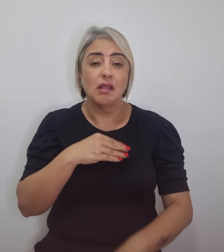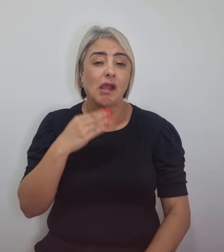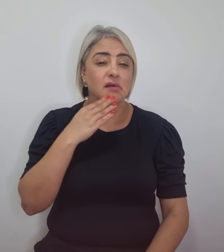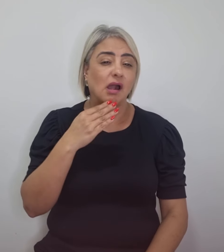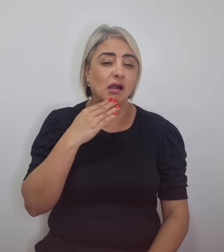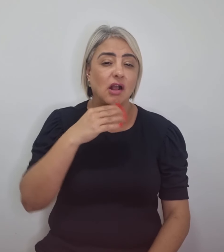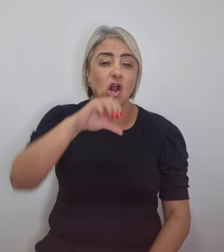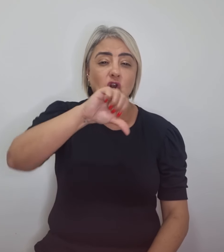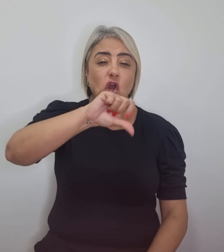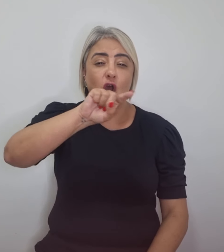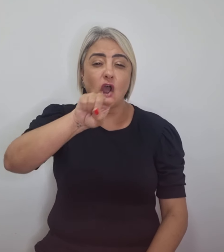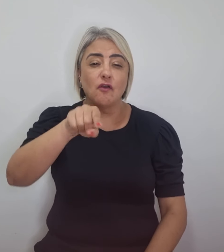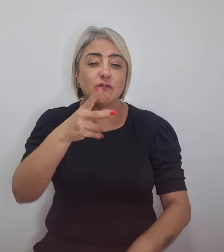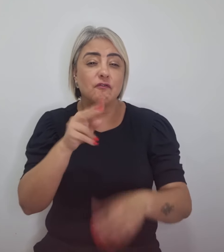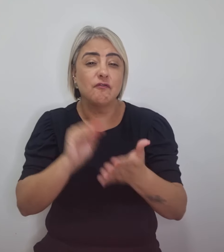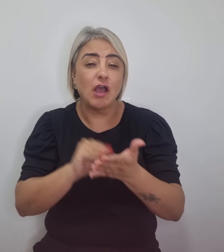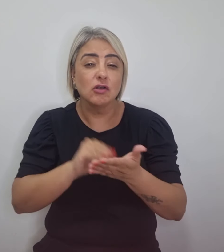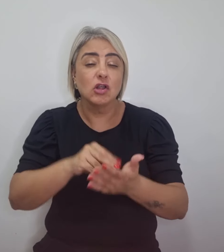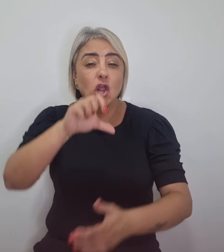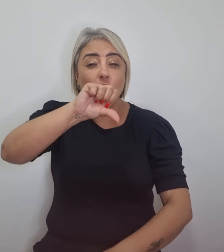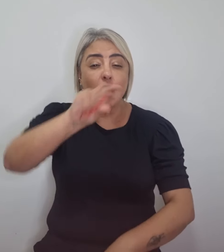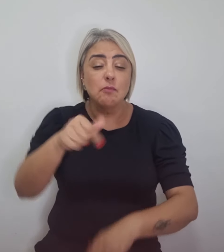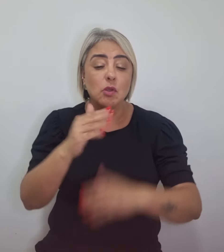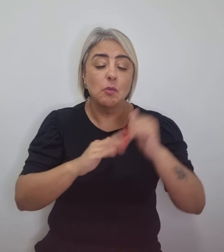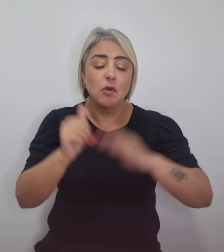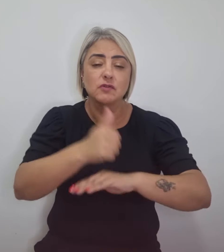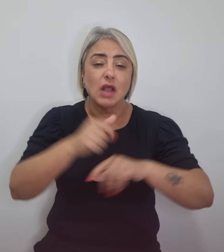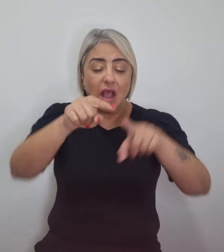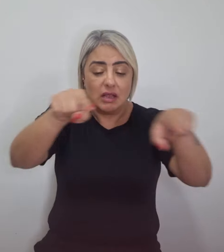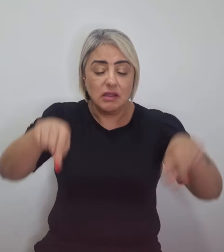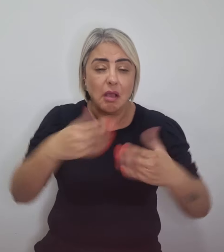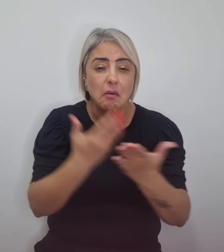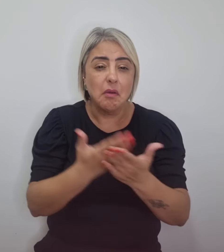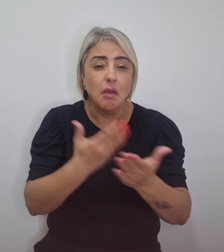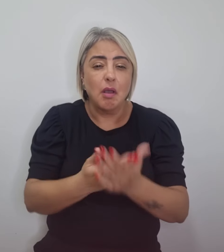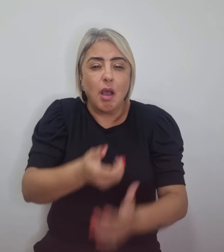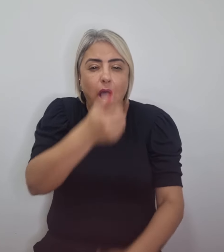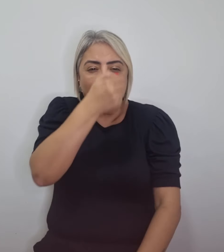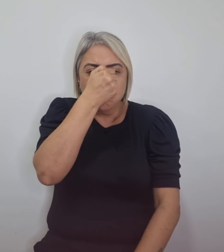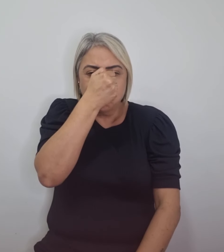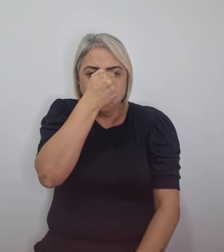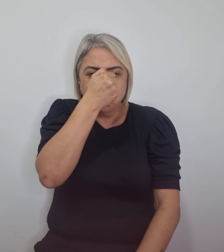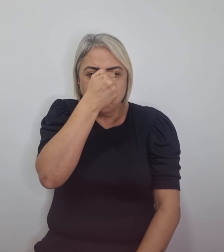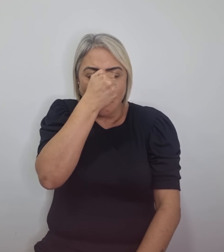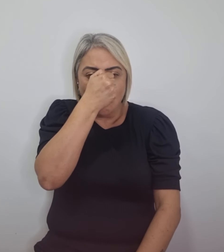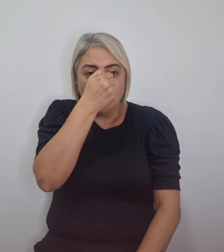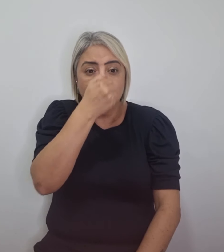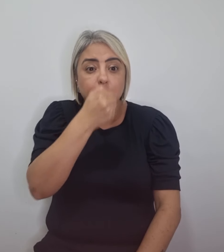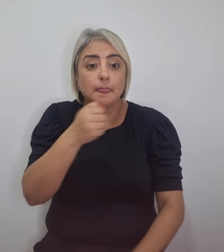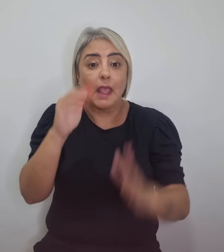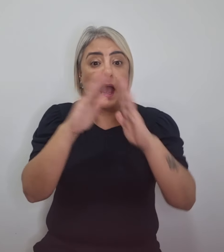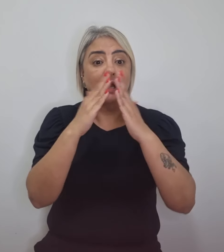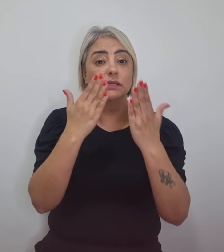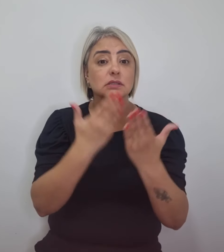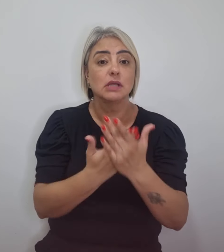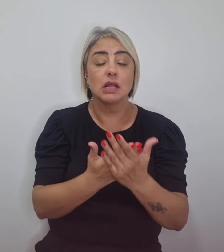9 mil profissionais, as salas de aula estão superlotadas, as escolas não têm